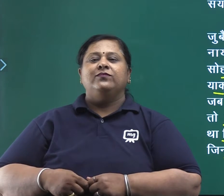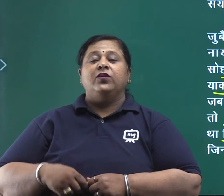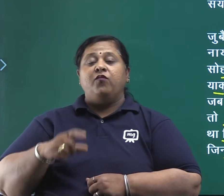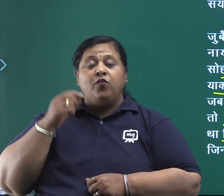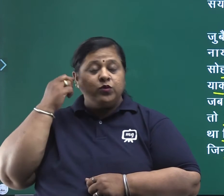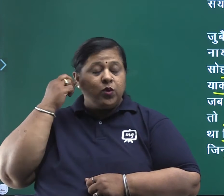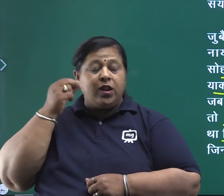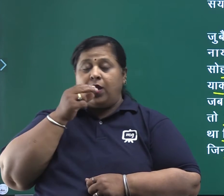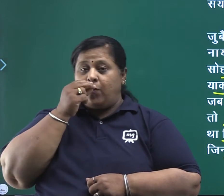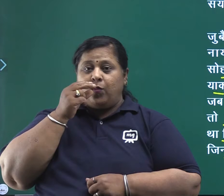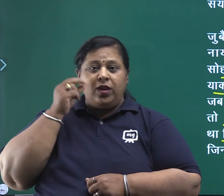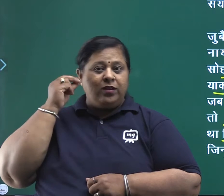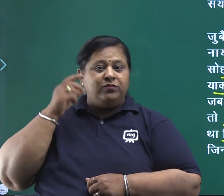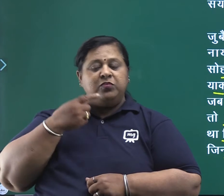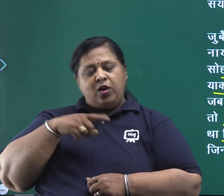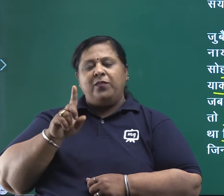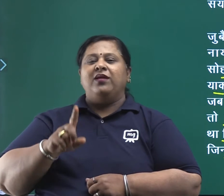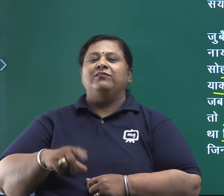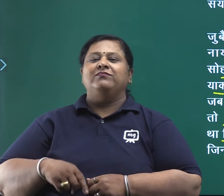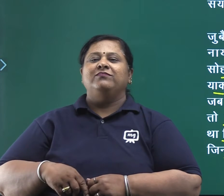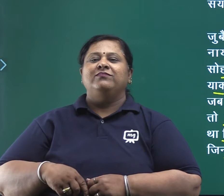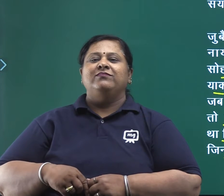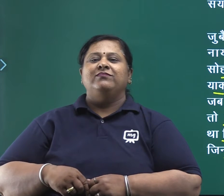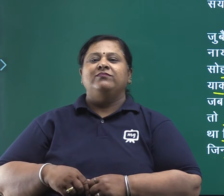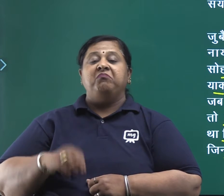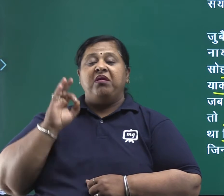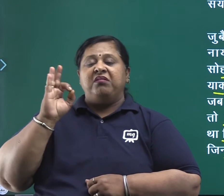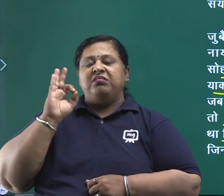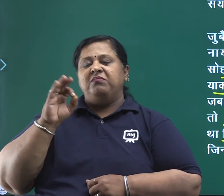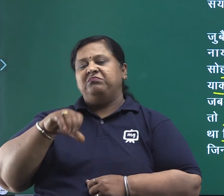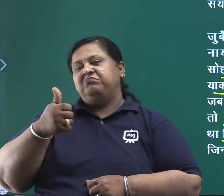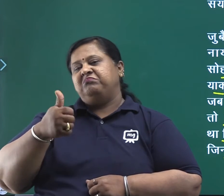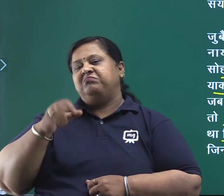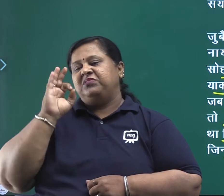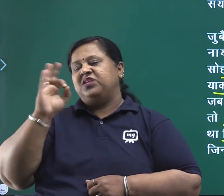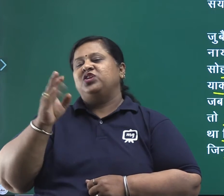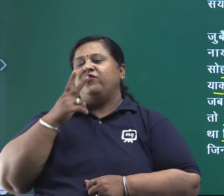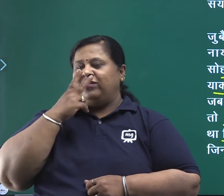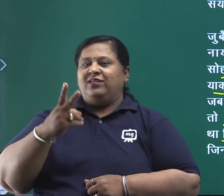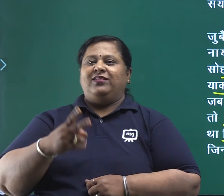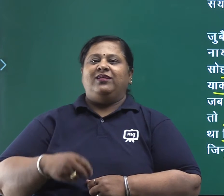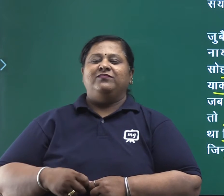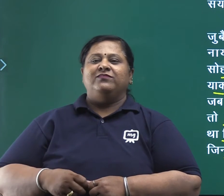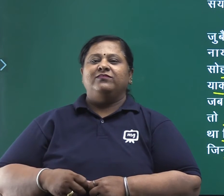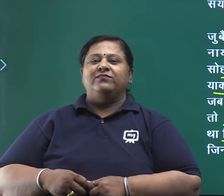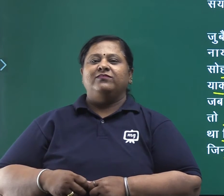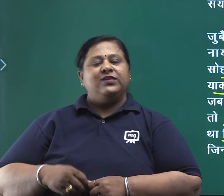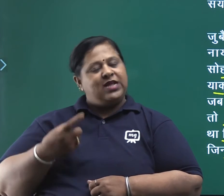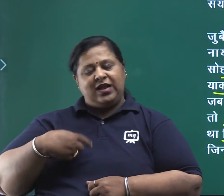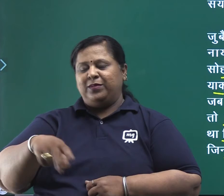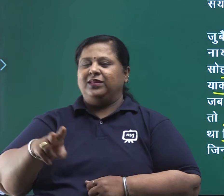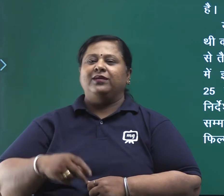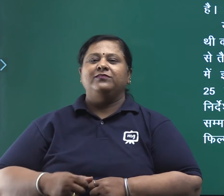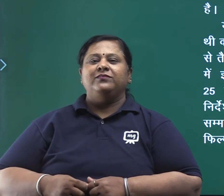वो सुनने और बोलने में एकदम सजीव लग रहे थे। आगे बढ़ते